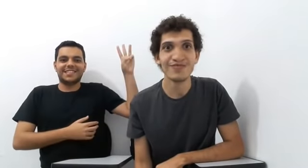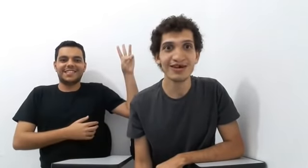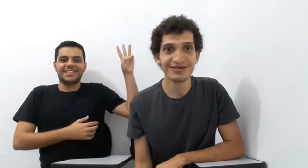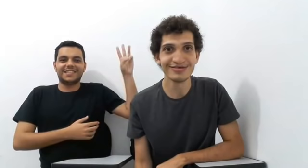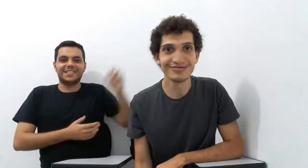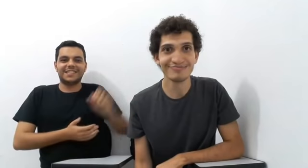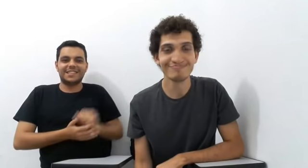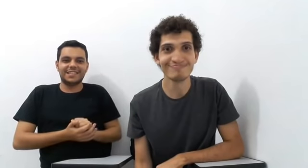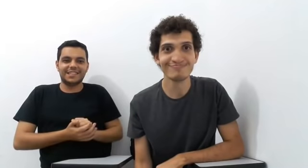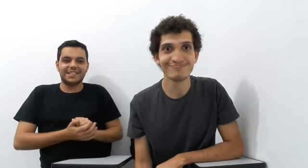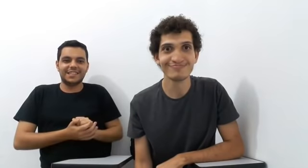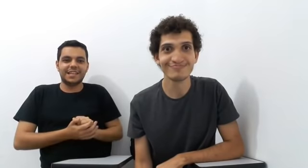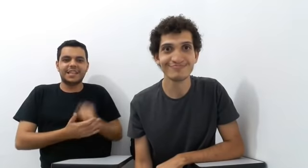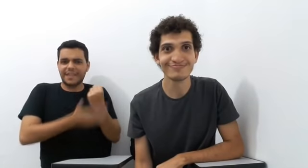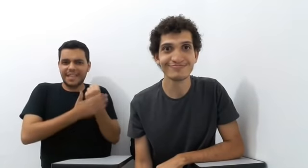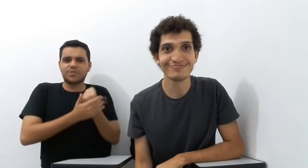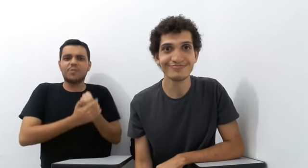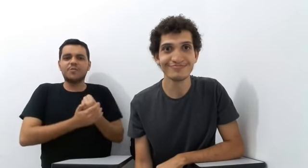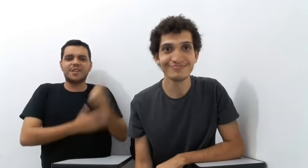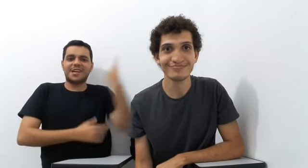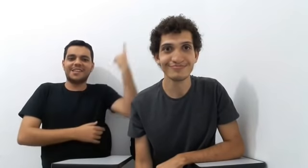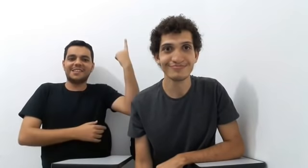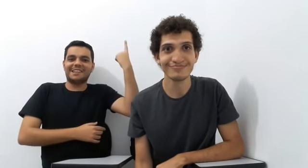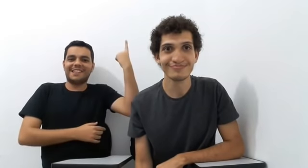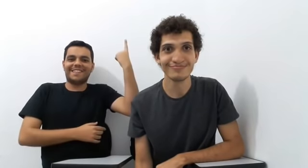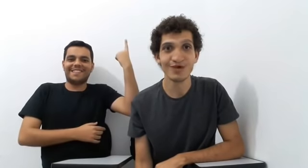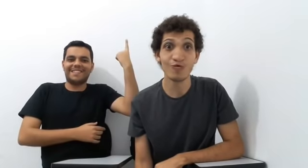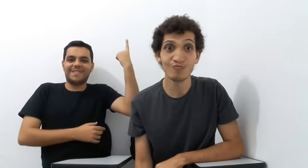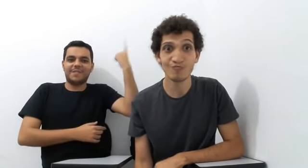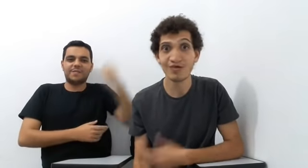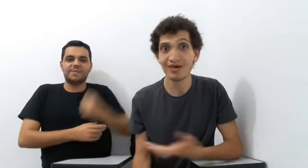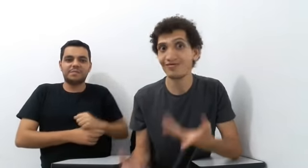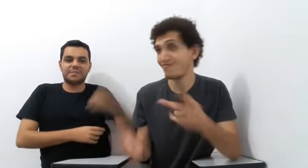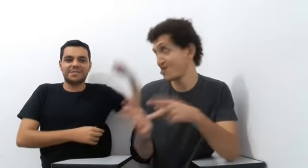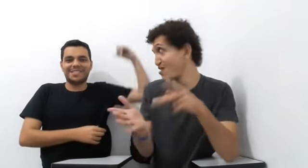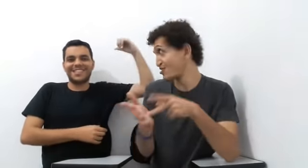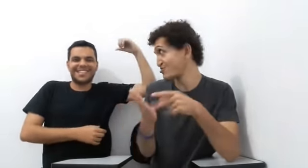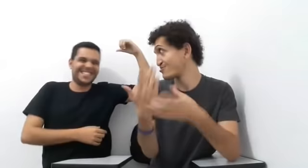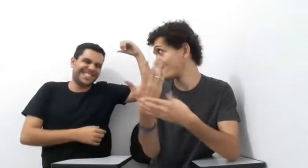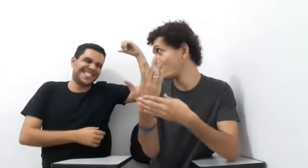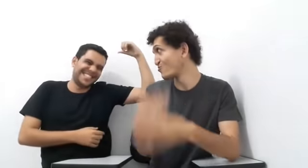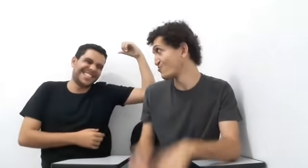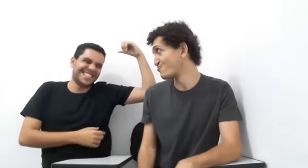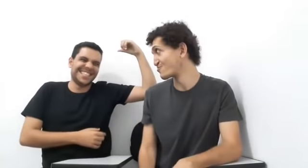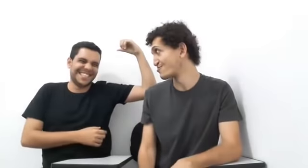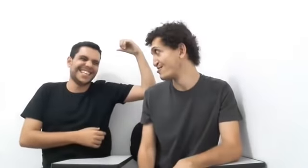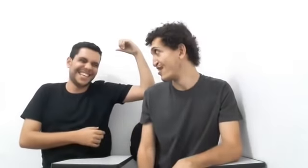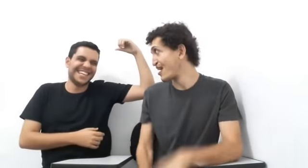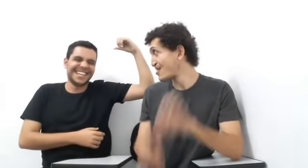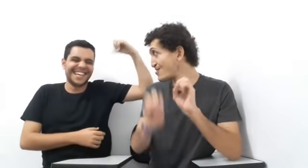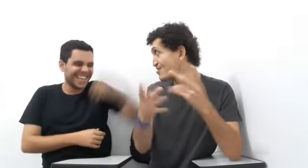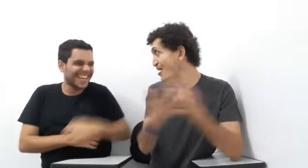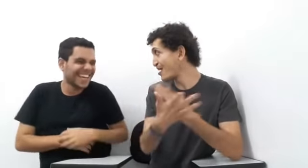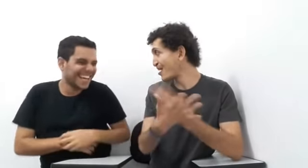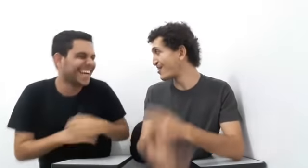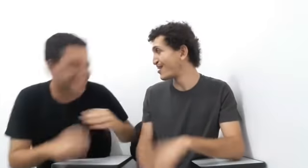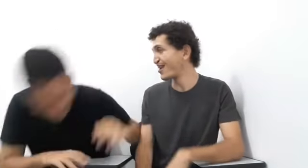3, Na verdade, como um virado. 1, verdade, número 1. A gente está